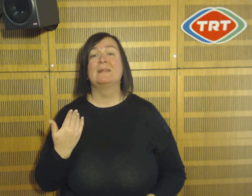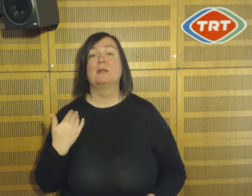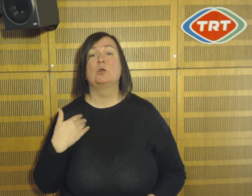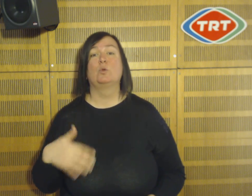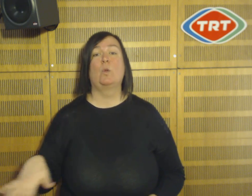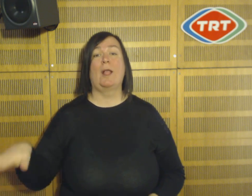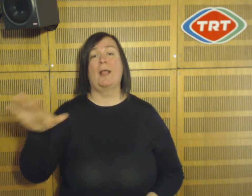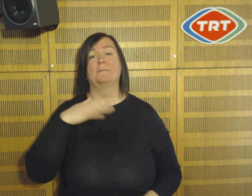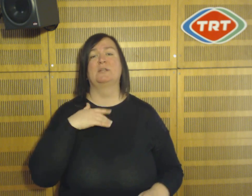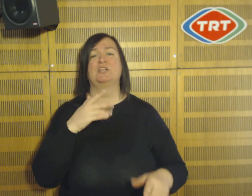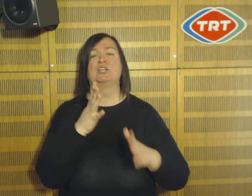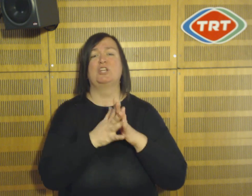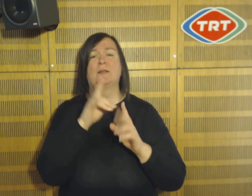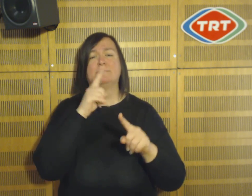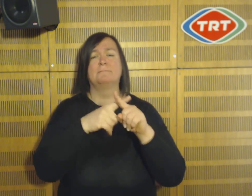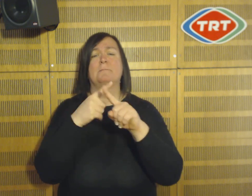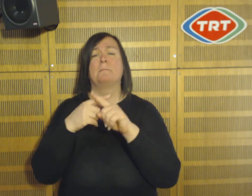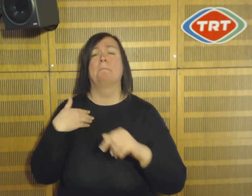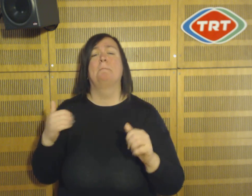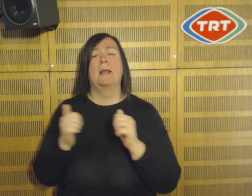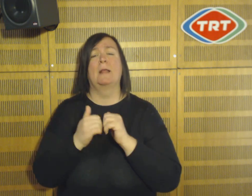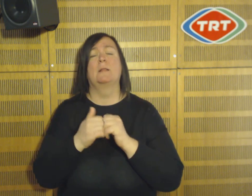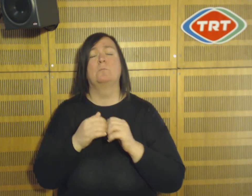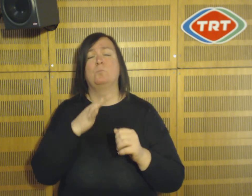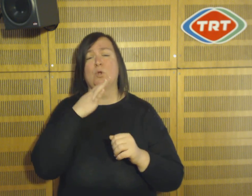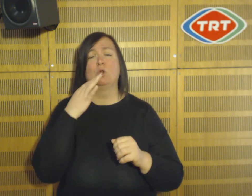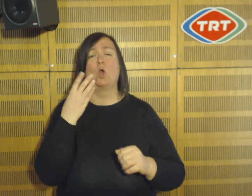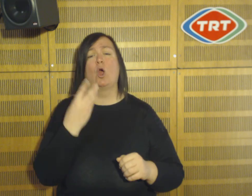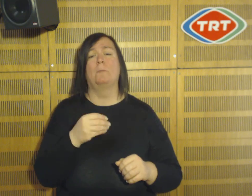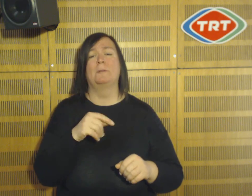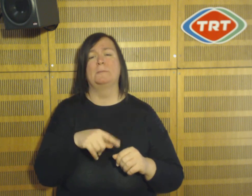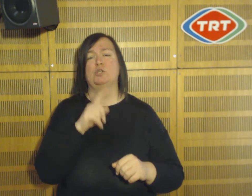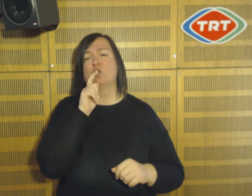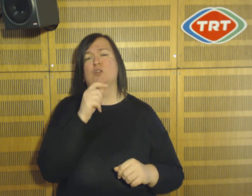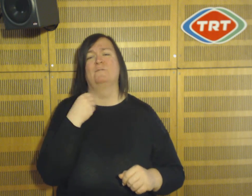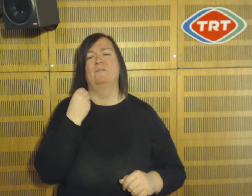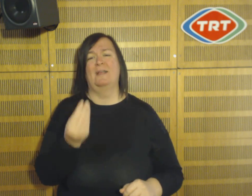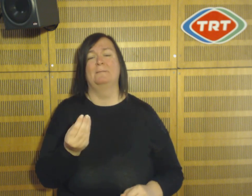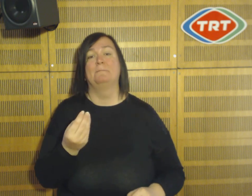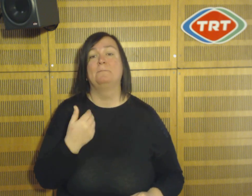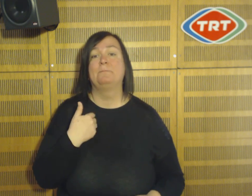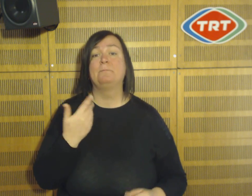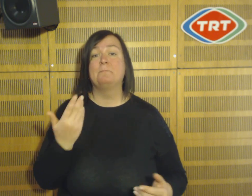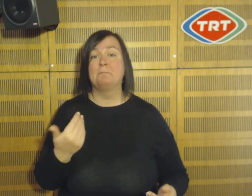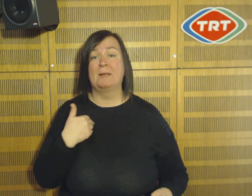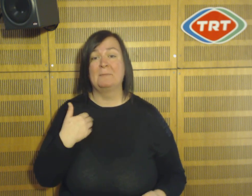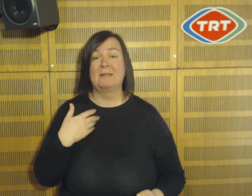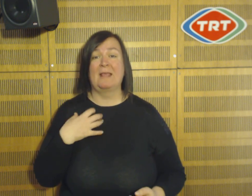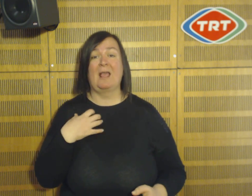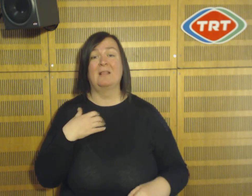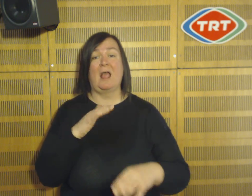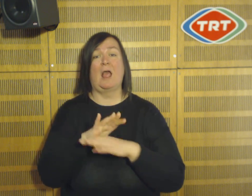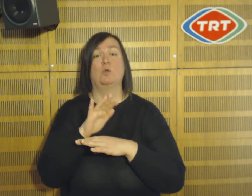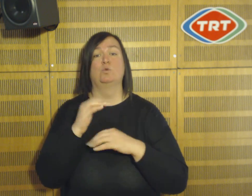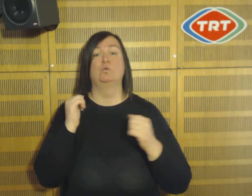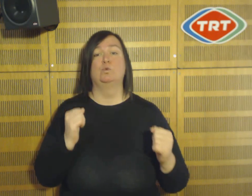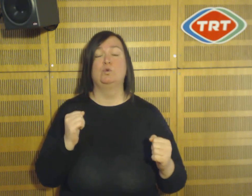hepsini işaretleyip birlikte mutlu olmalarını mutlu olmalarıyla ilgili bir söz verdim yani çünkü benim kendi Hayat duruşum Ben başında da